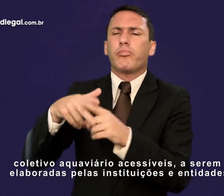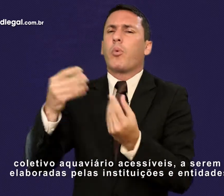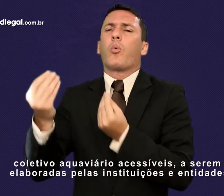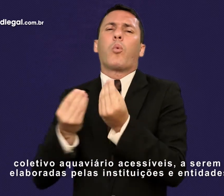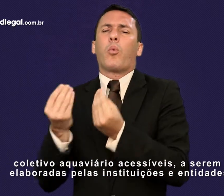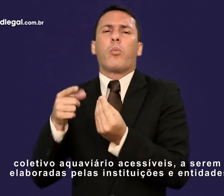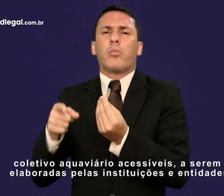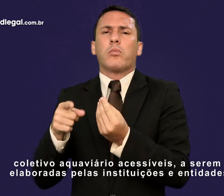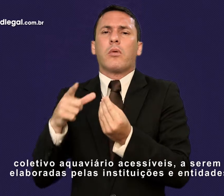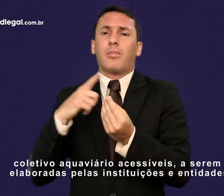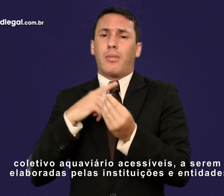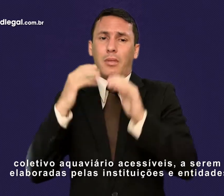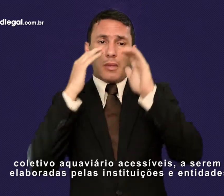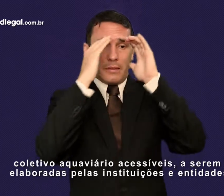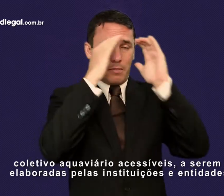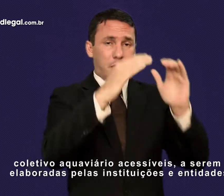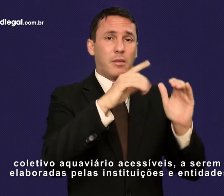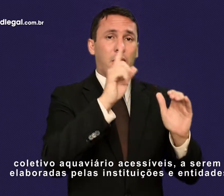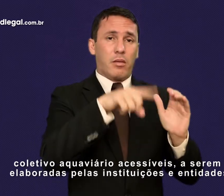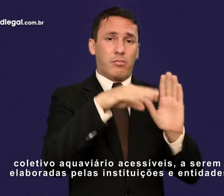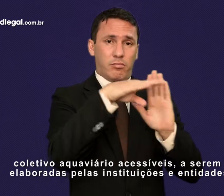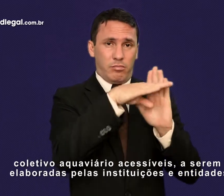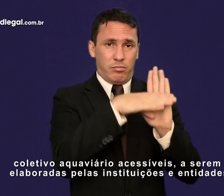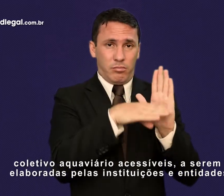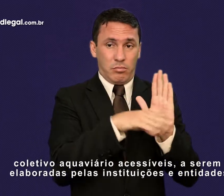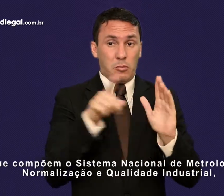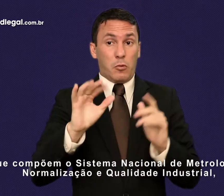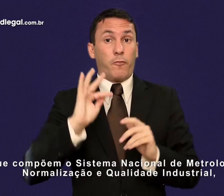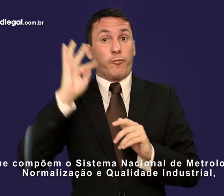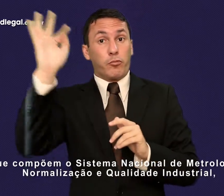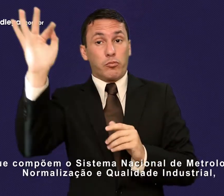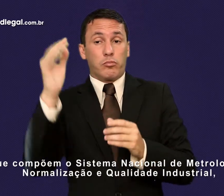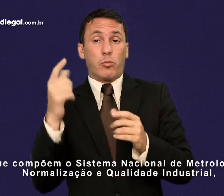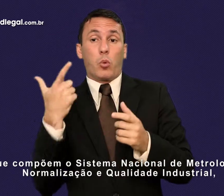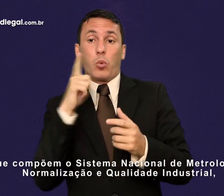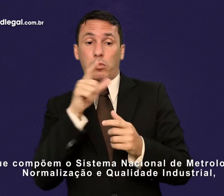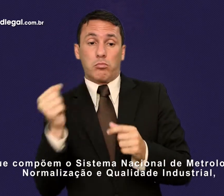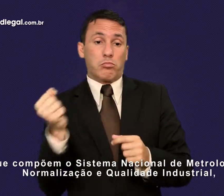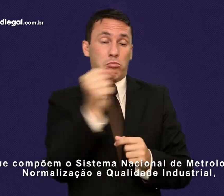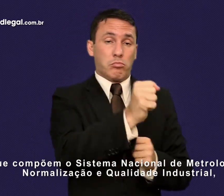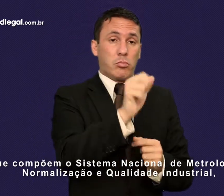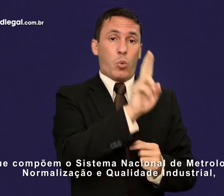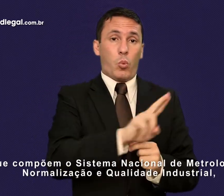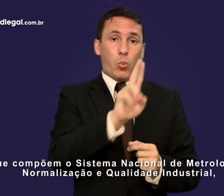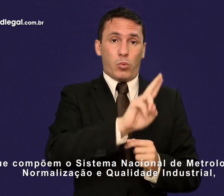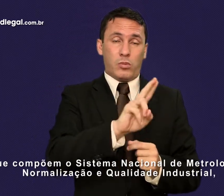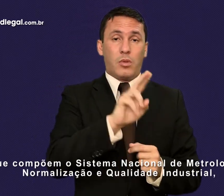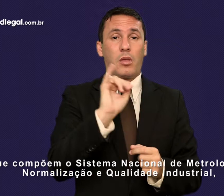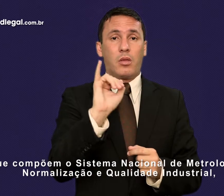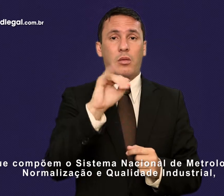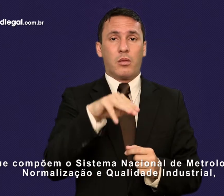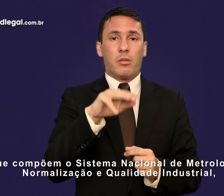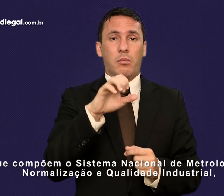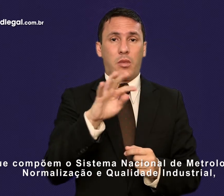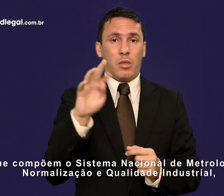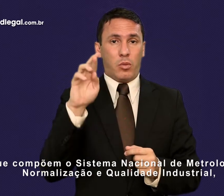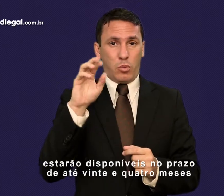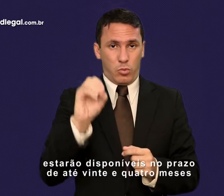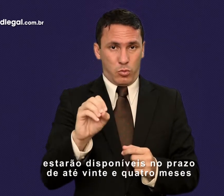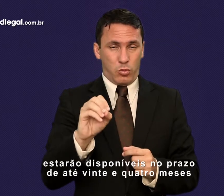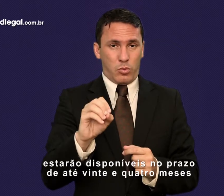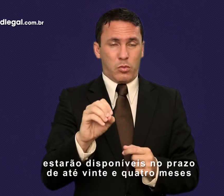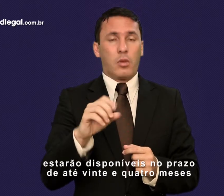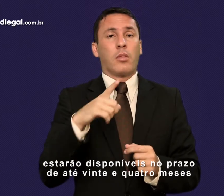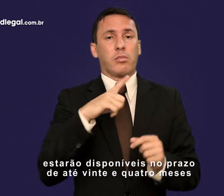aquaviário acessíveis, a serem elaboradas pelas instituições e entidades que compõem o Sistema Nacional de Metrologia, Normalização e Qualidade